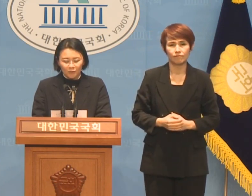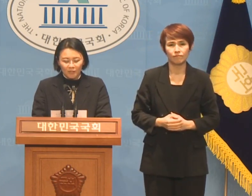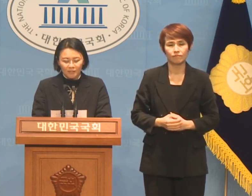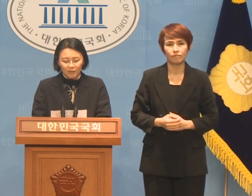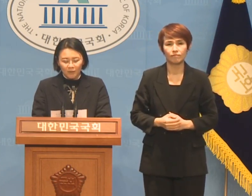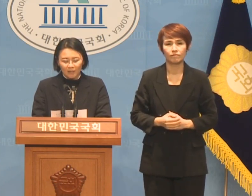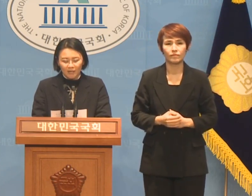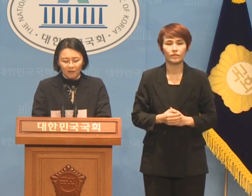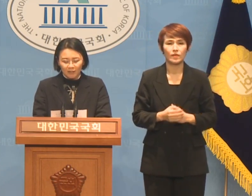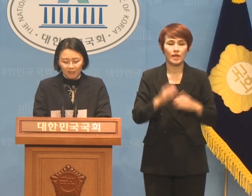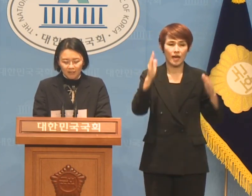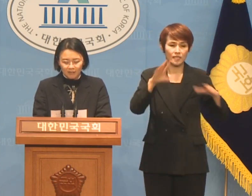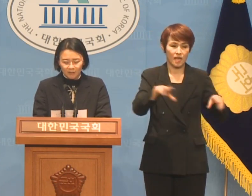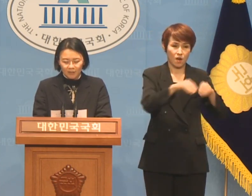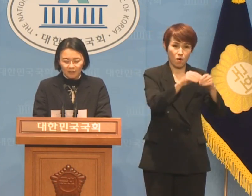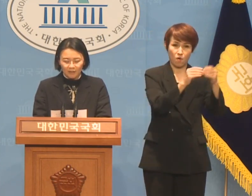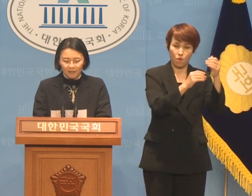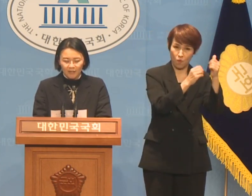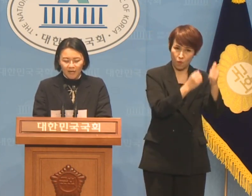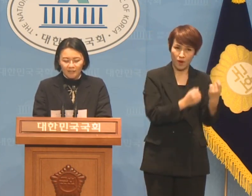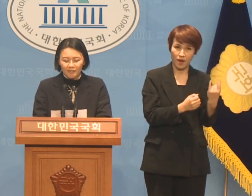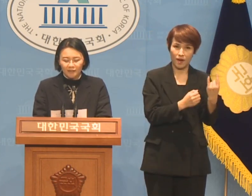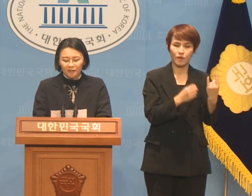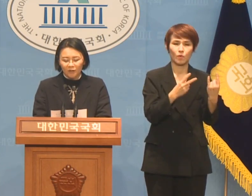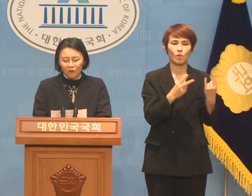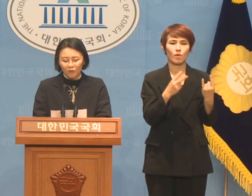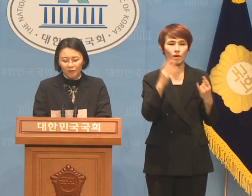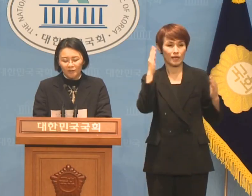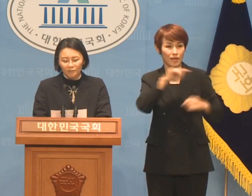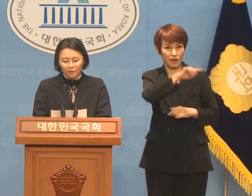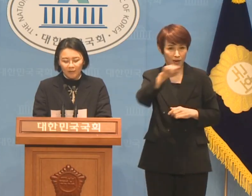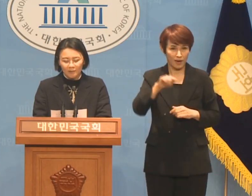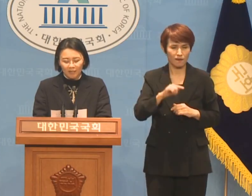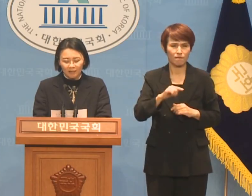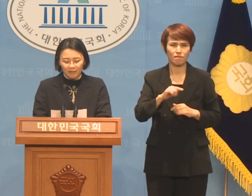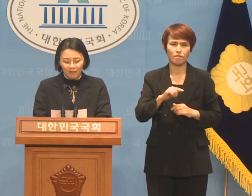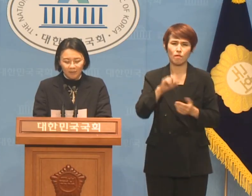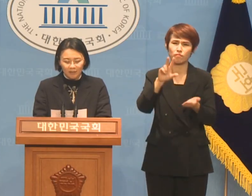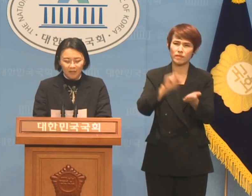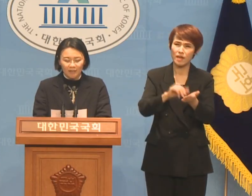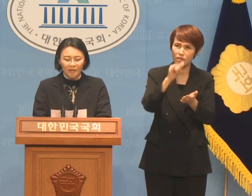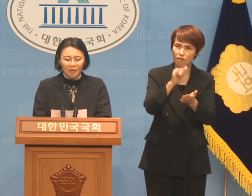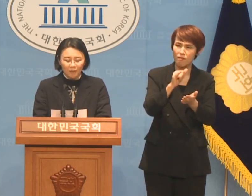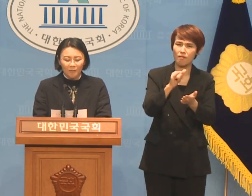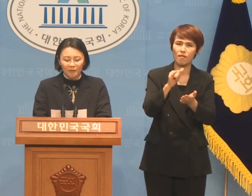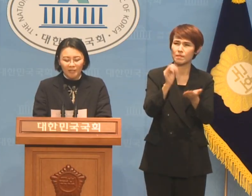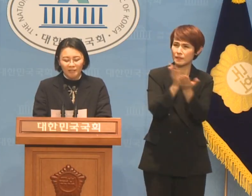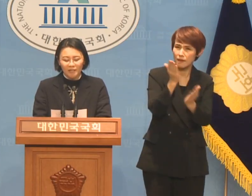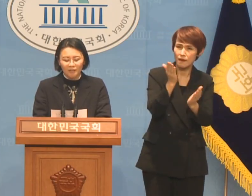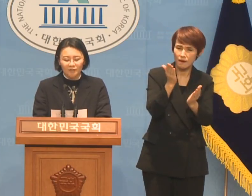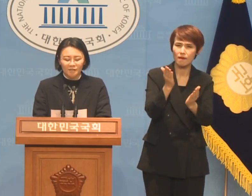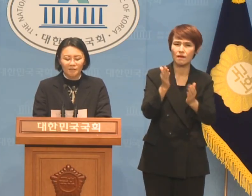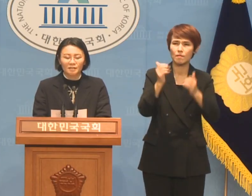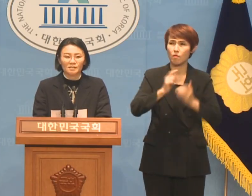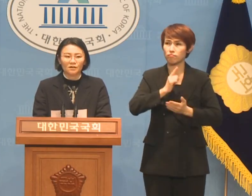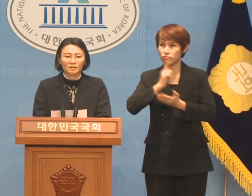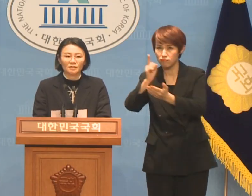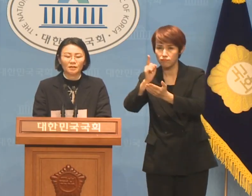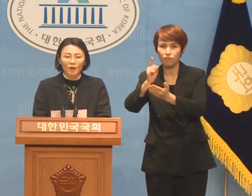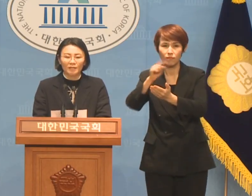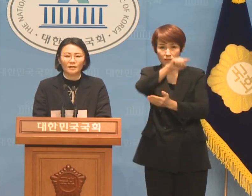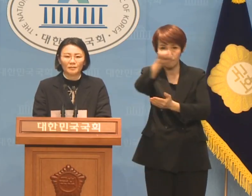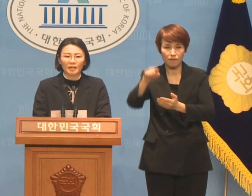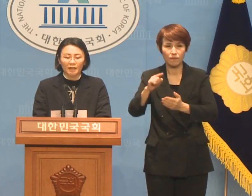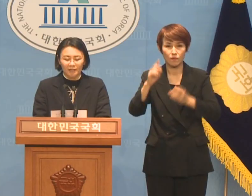동덕여대 총학생회와 단과대학 학생회 등 학생들이 겪고 있는 불합리한 탄압에 대한 법원의 기각 결정을